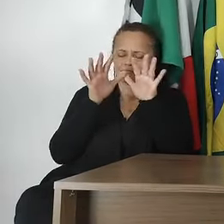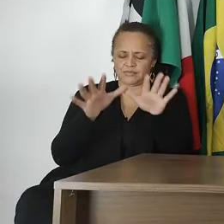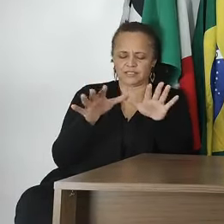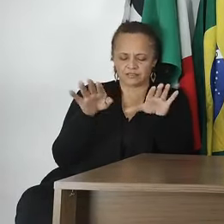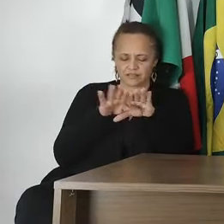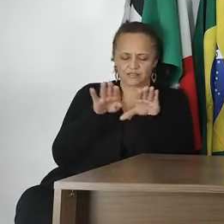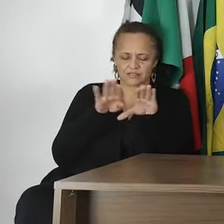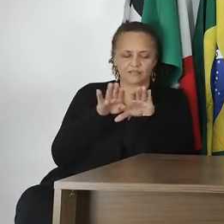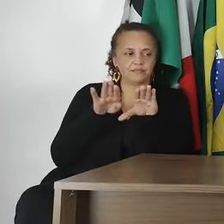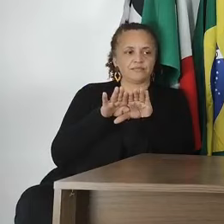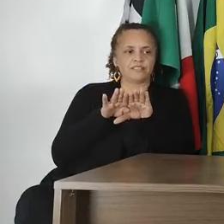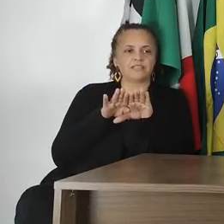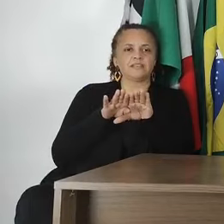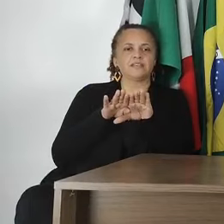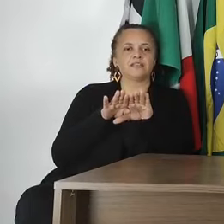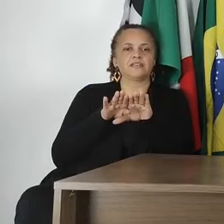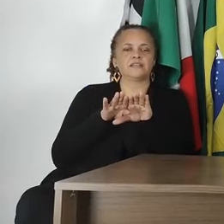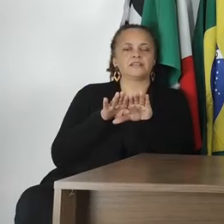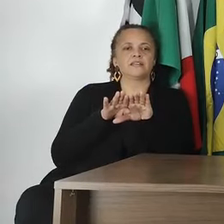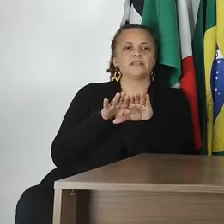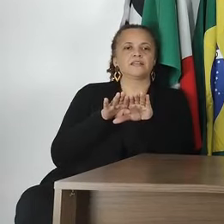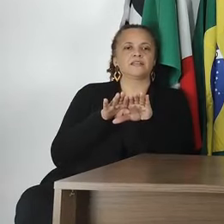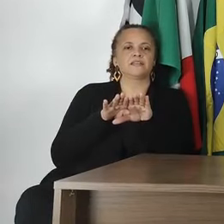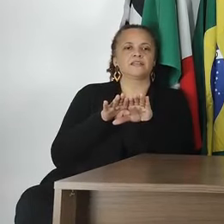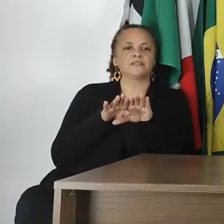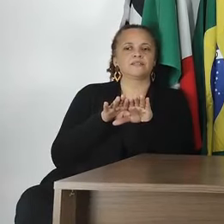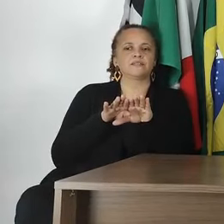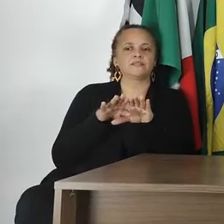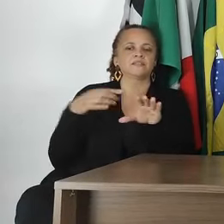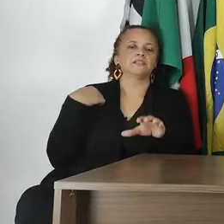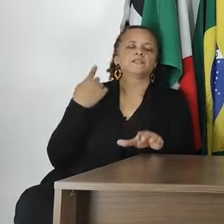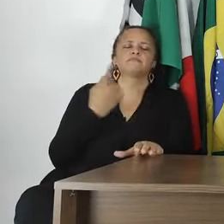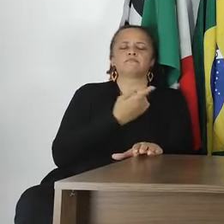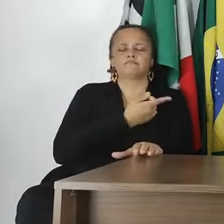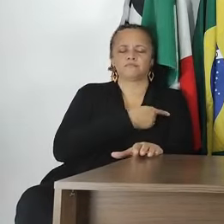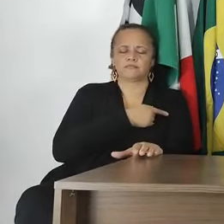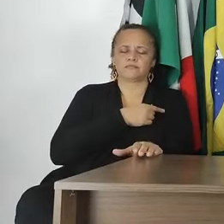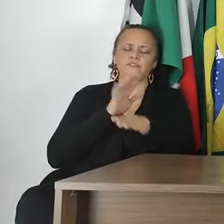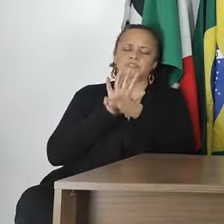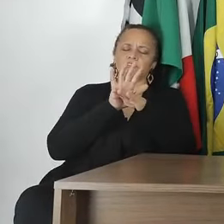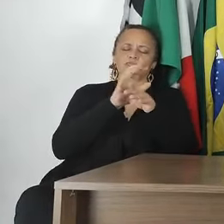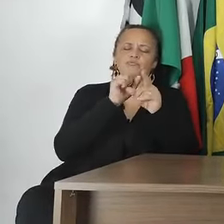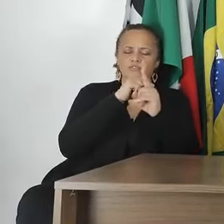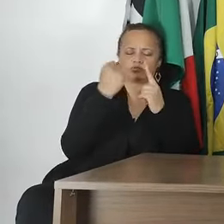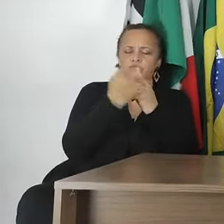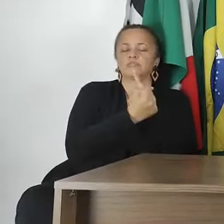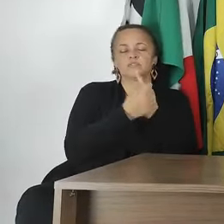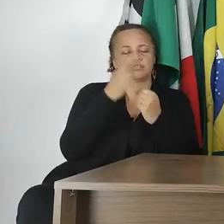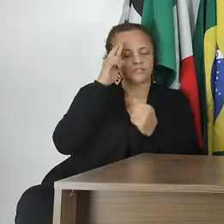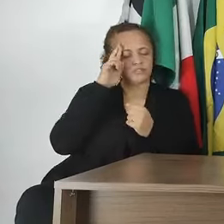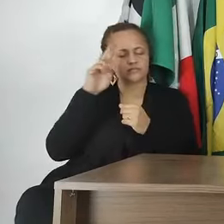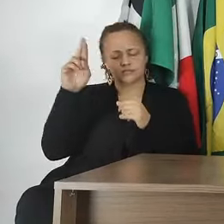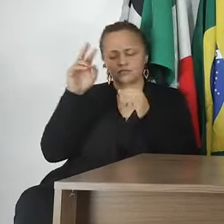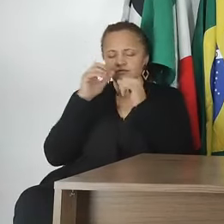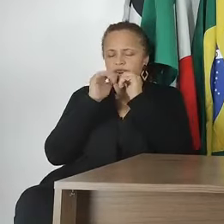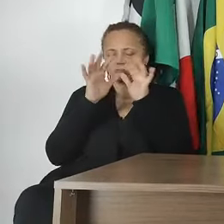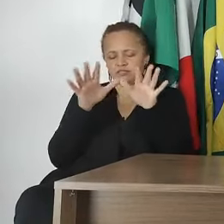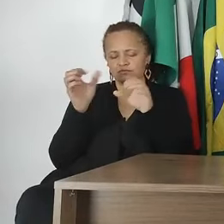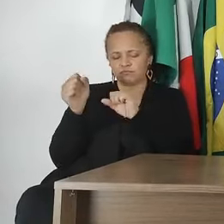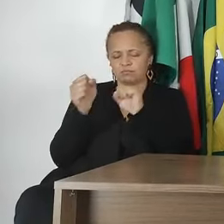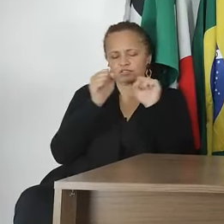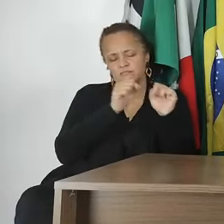também, ó Deus, a nossa ação social. O Senhor venha abençoar, Senhor, poderosamente,